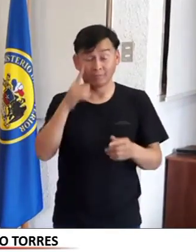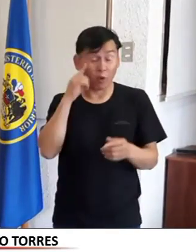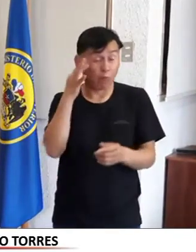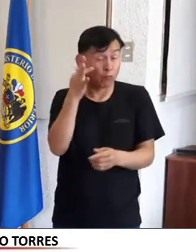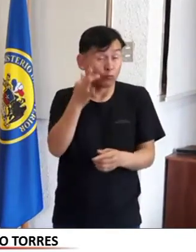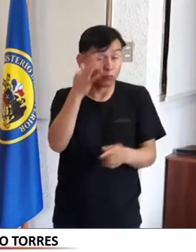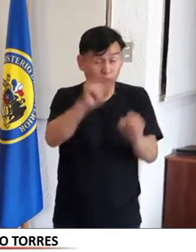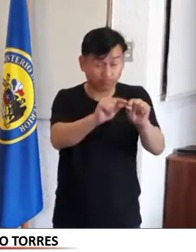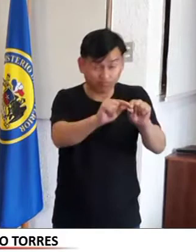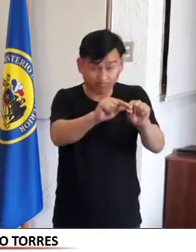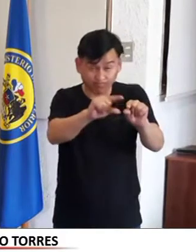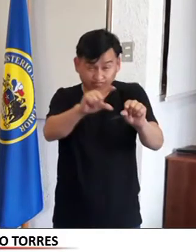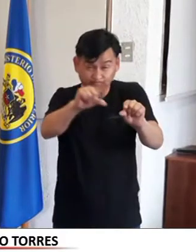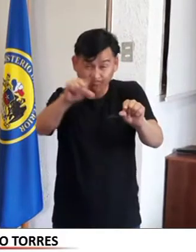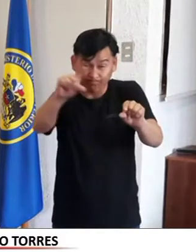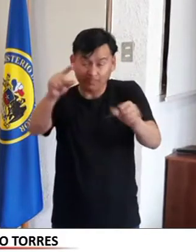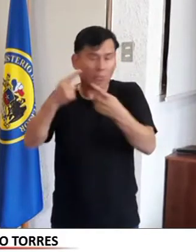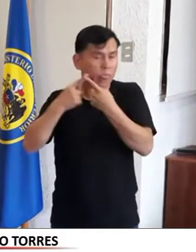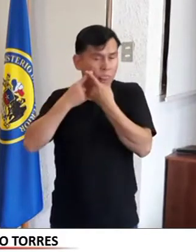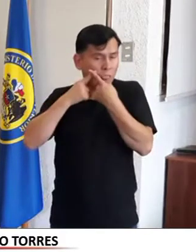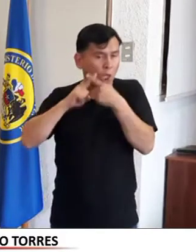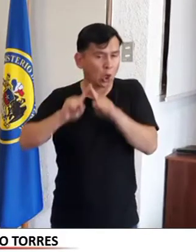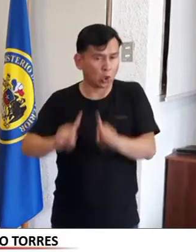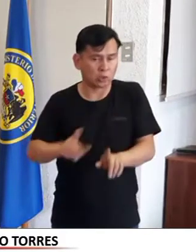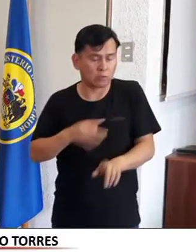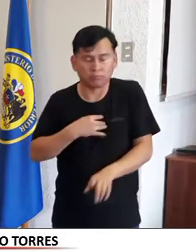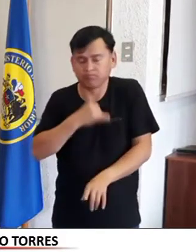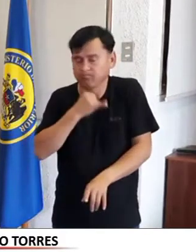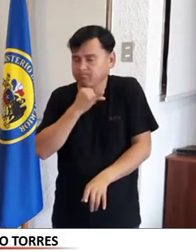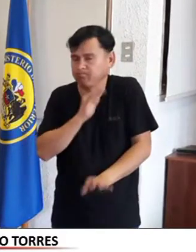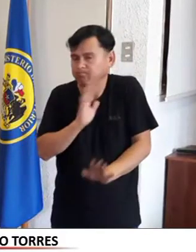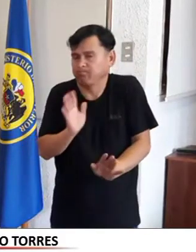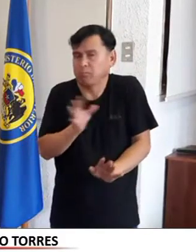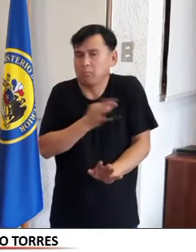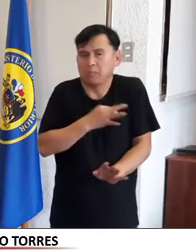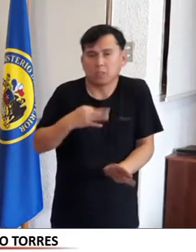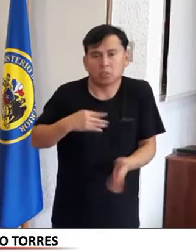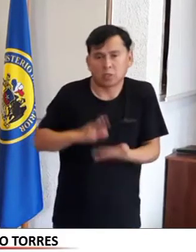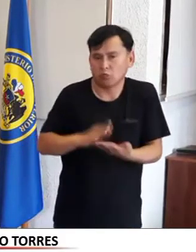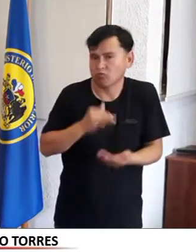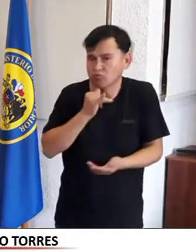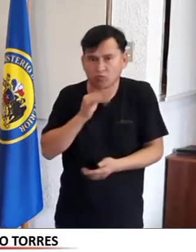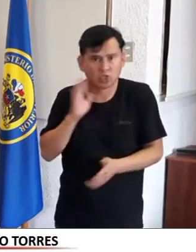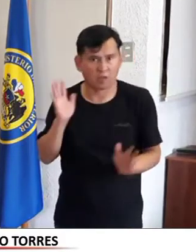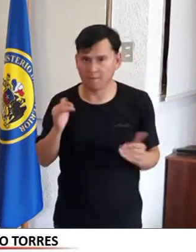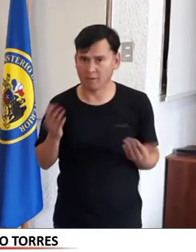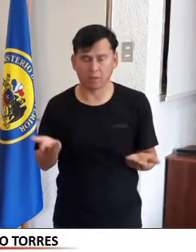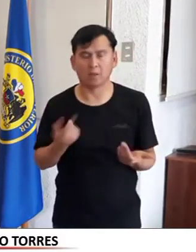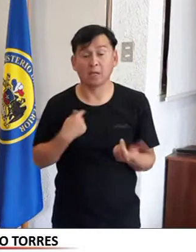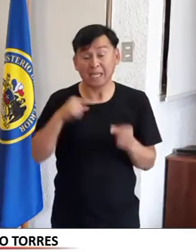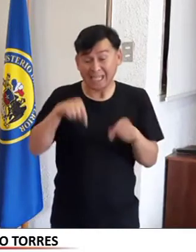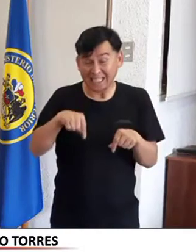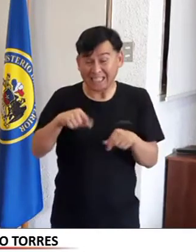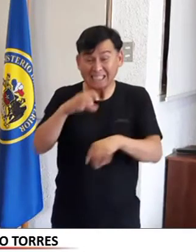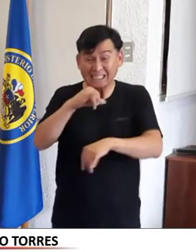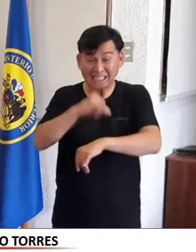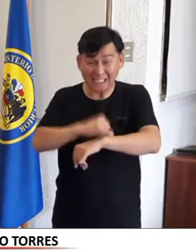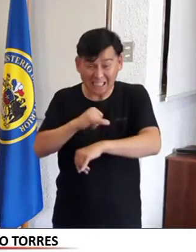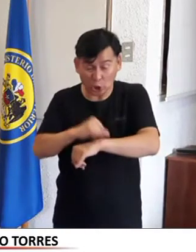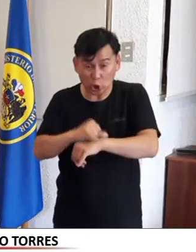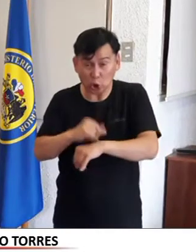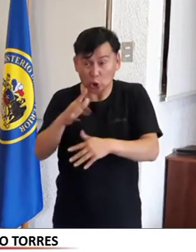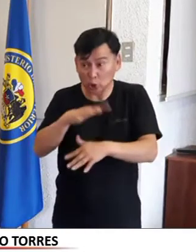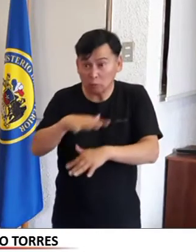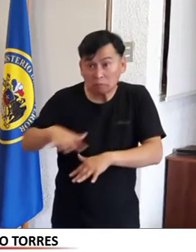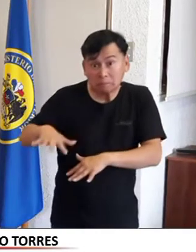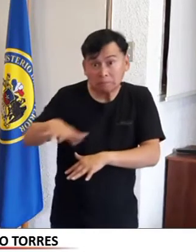proyección del PIC aún es desconocida incluso por el Ministerio de Salud, principalmente en esta región que todavía no